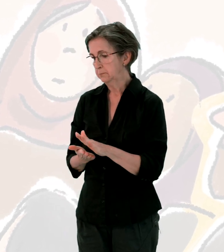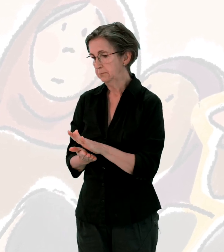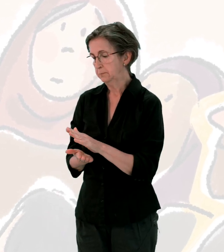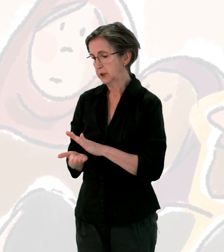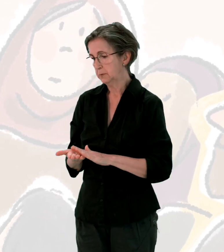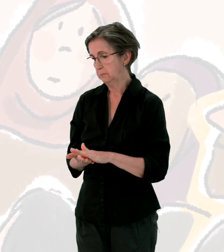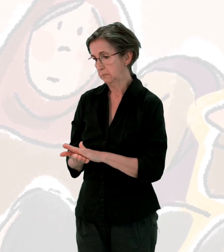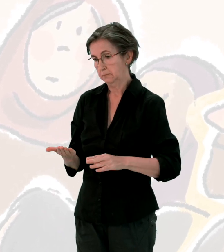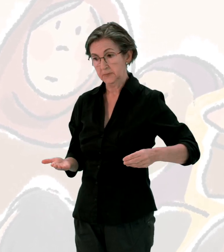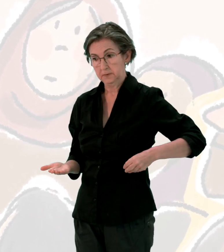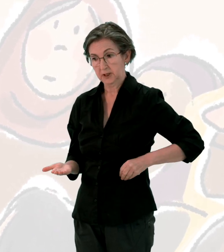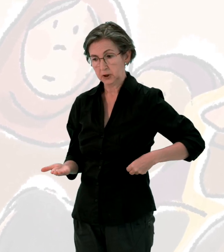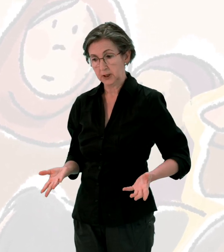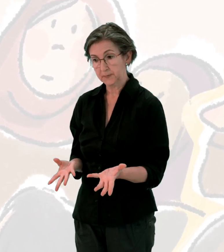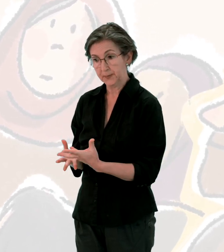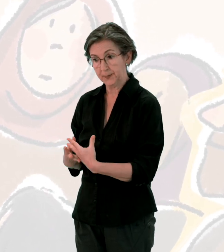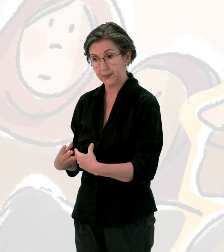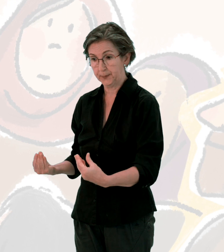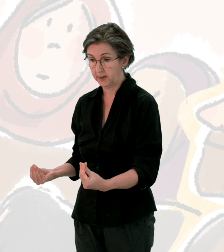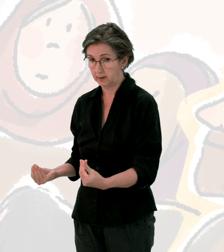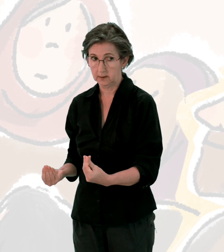Dire au paralysé : « Tes péchés sont pardonnés »